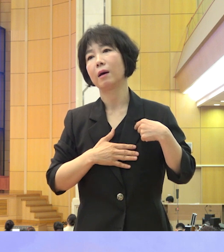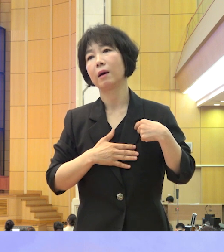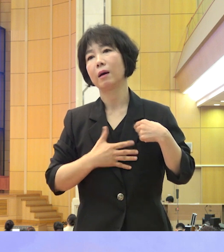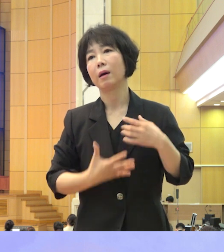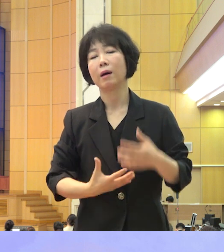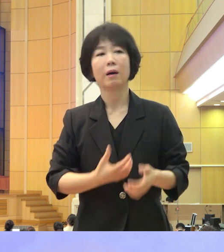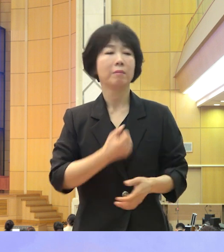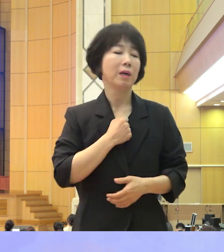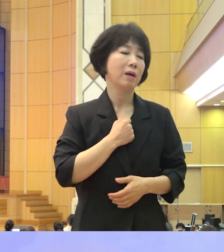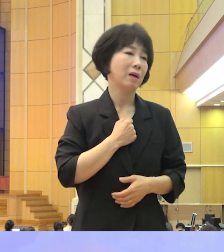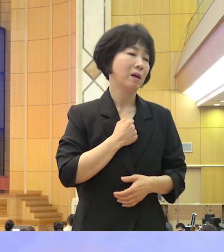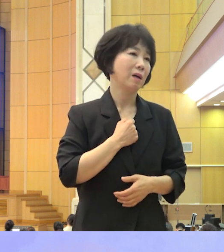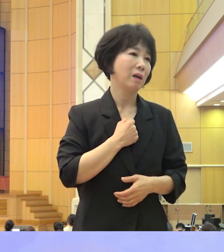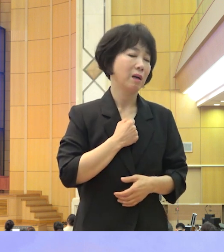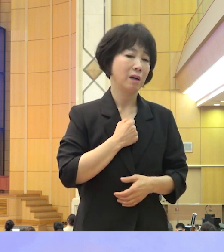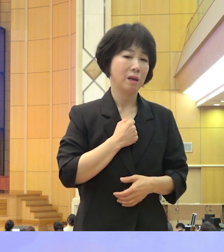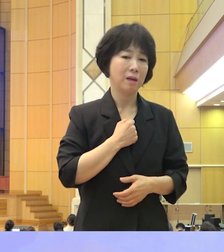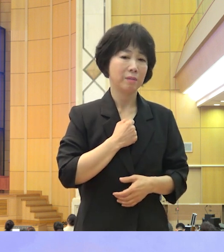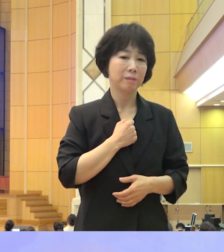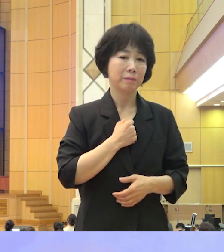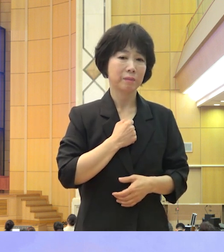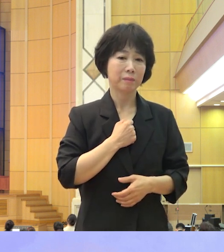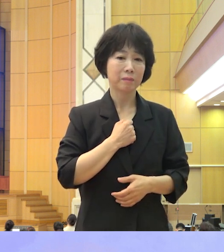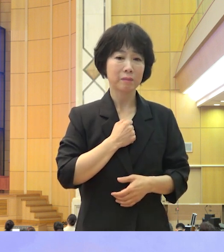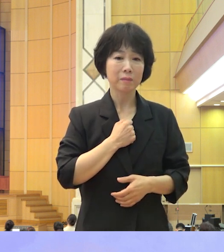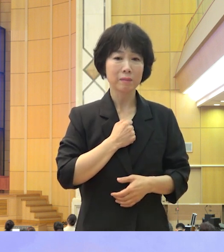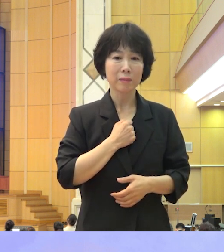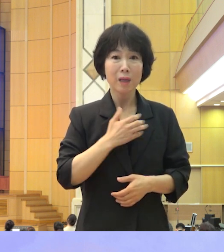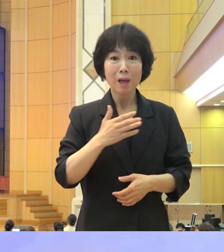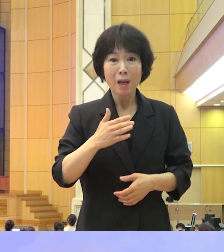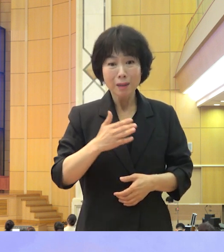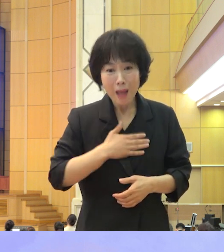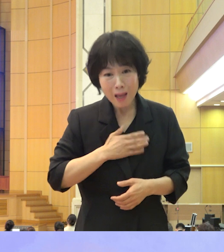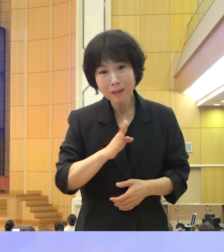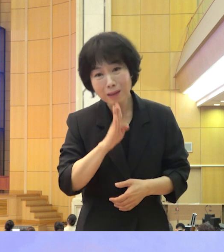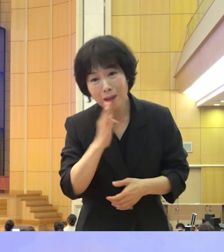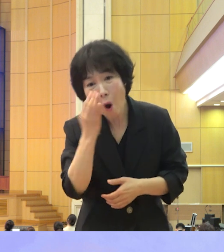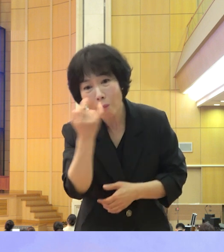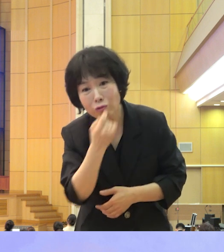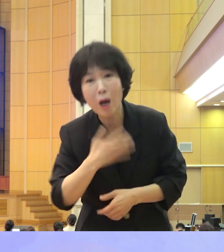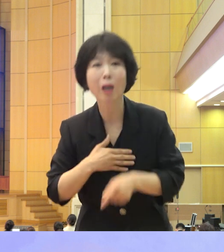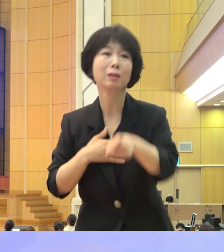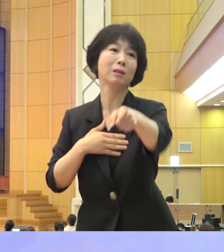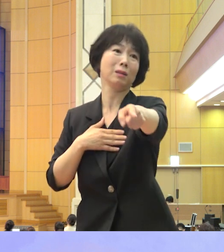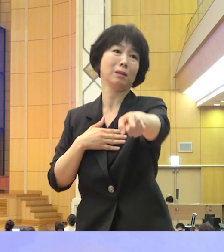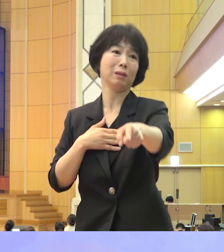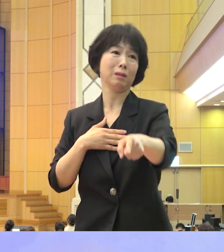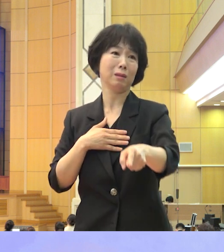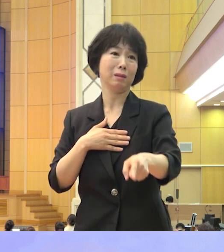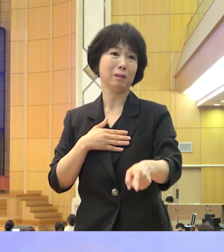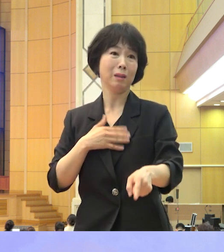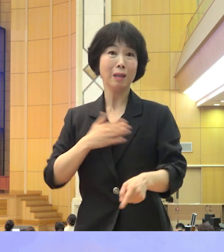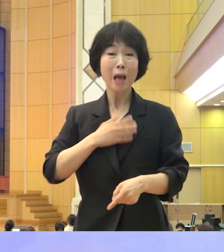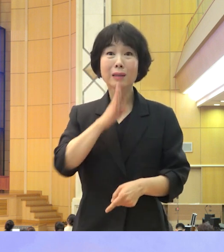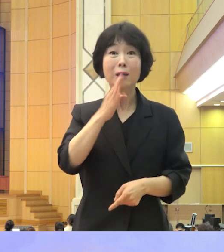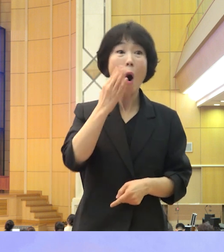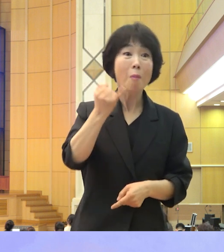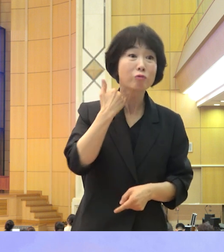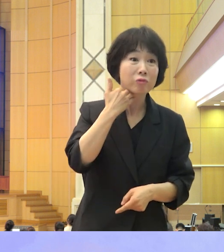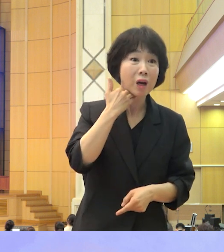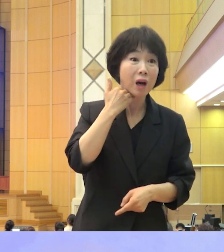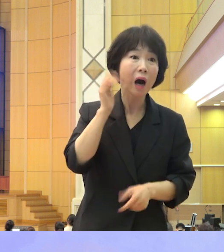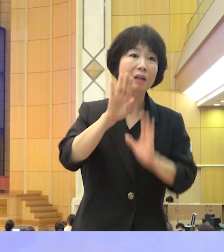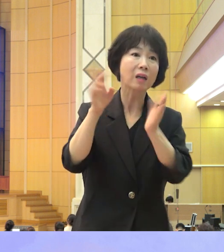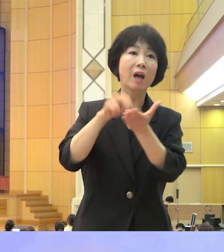이 사람이 말하기를 나는 진짜 나를 낳아준 어머니인 줄 알았잖아요. 근데 어머니가 진짜 어머니처럼